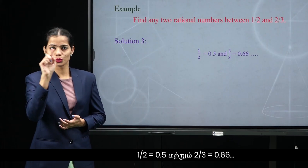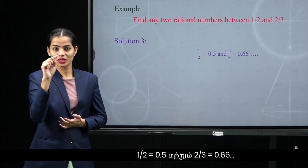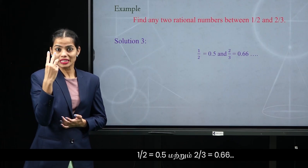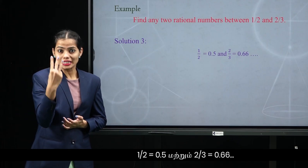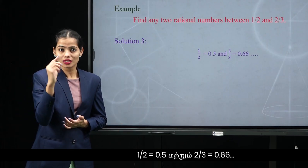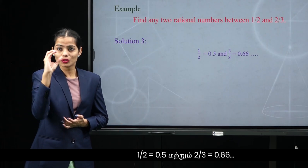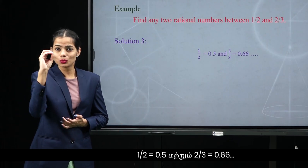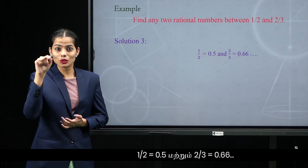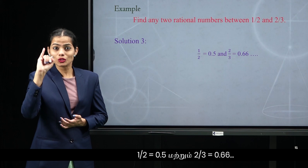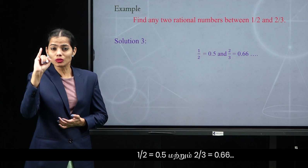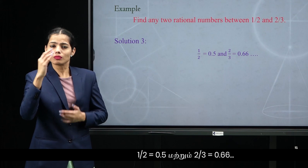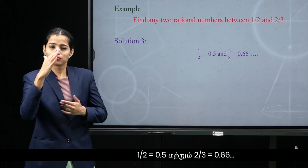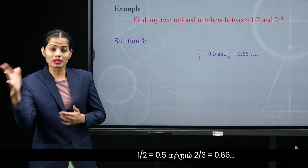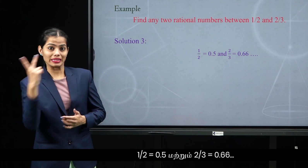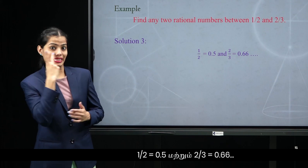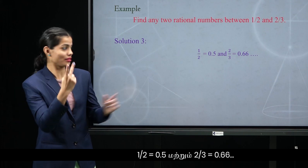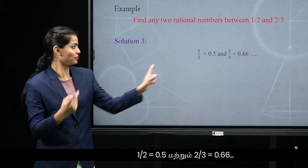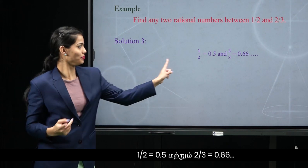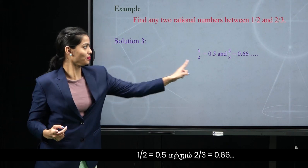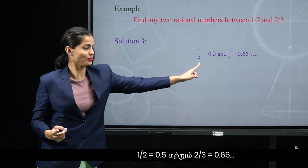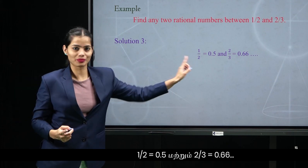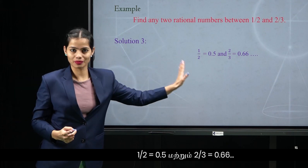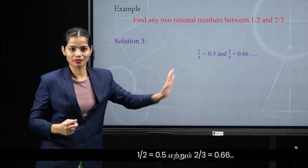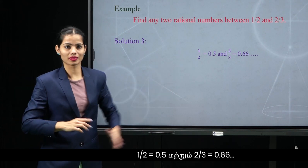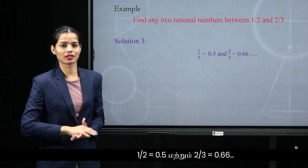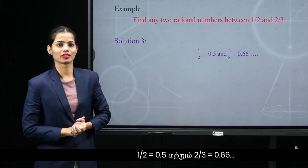ஈடு 0.5 மற்றும் 2/3 ஈடு